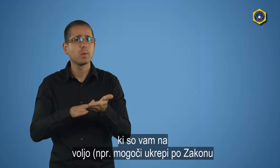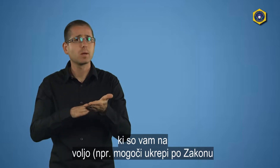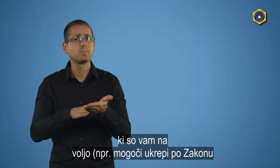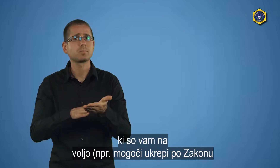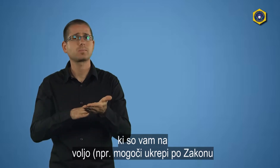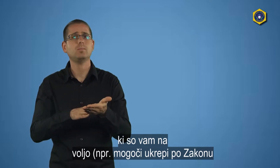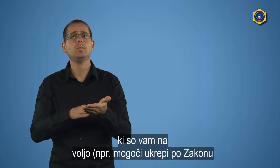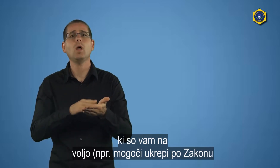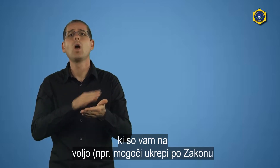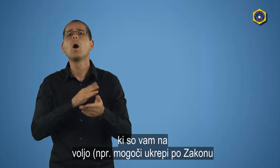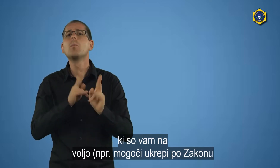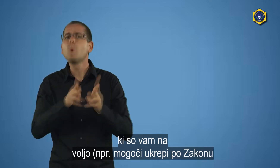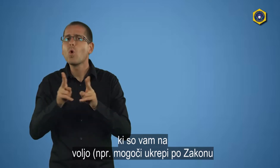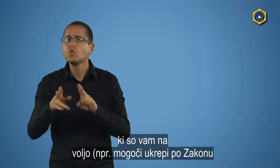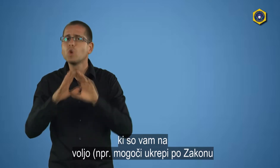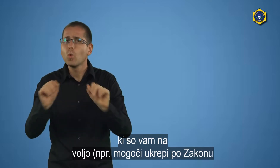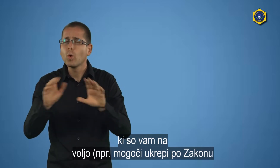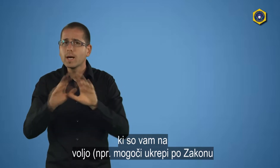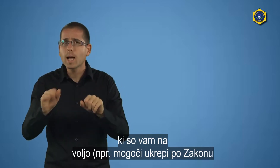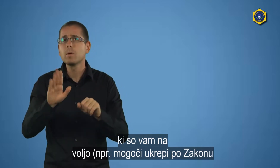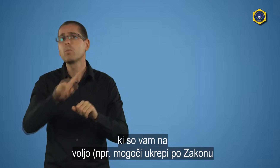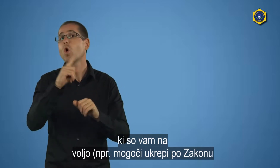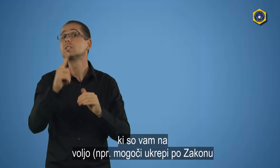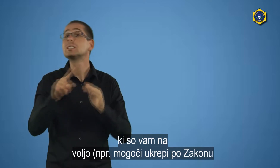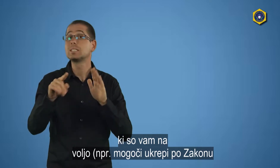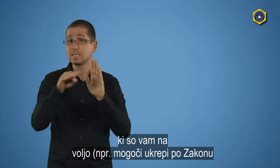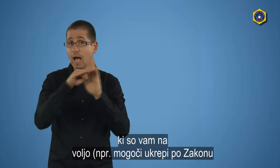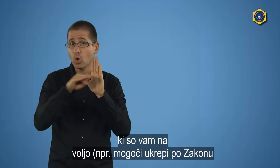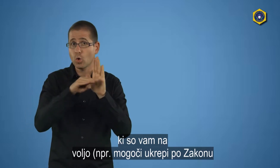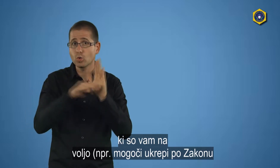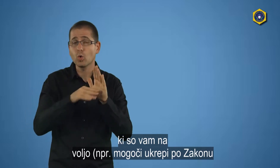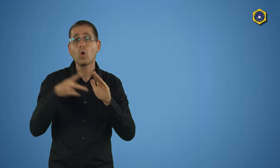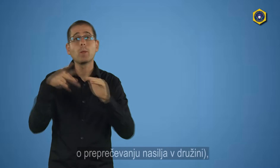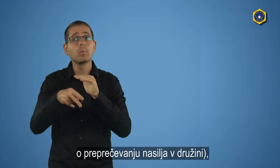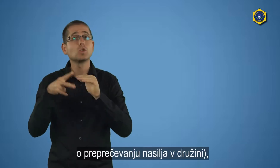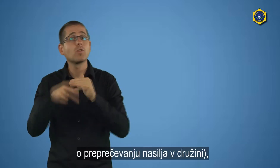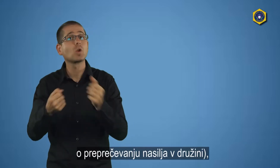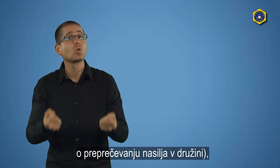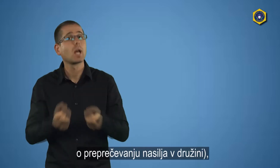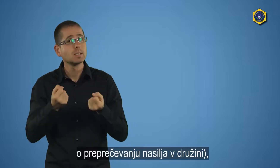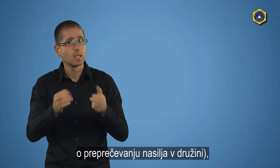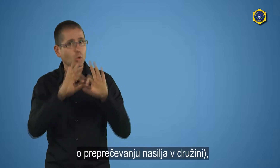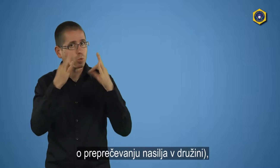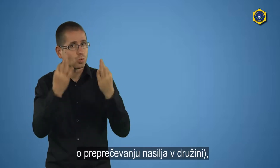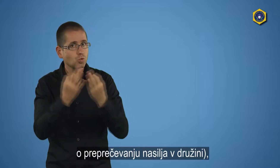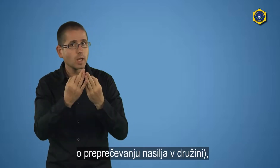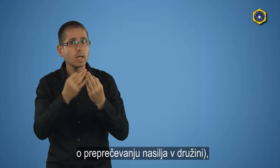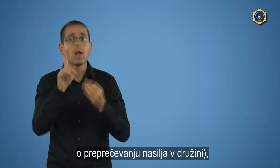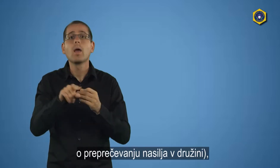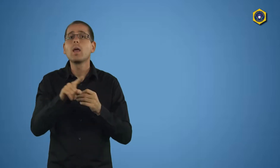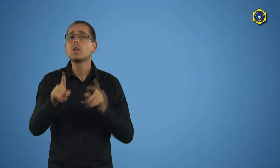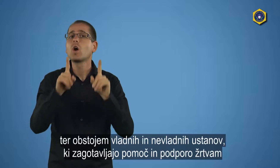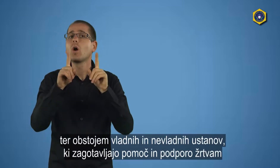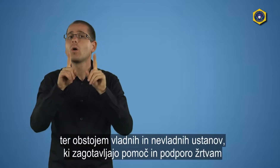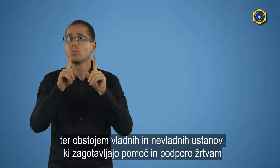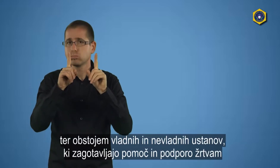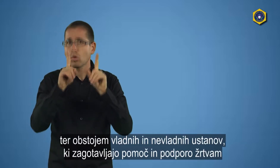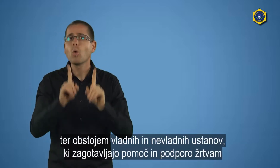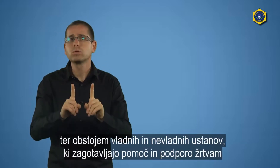primer mogoči ukrepi po zakonu o preprečevanju nasilja v družini, ter obstojem vladnih